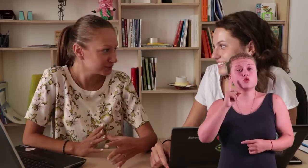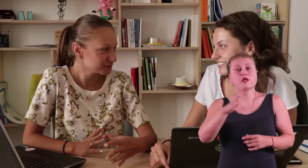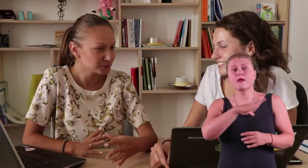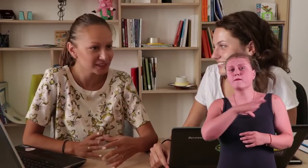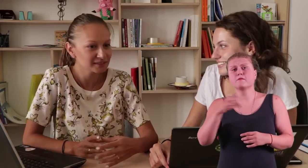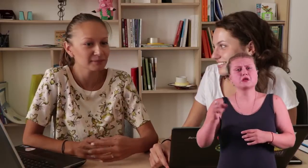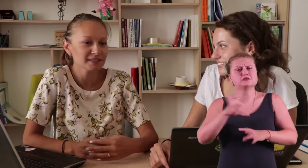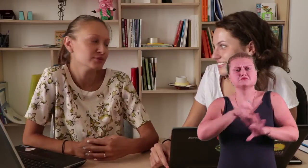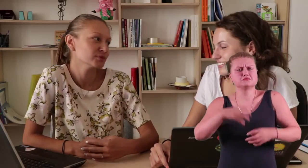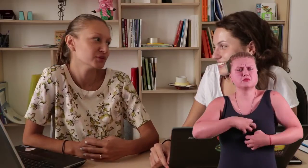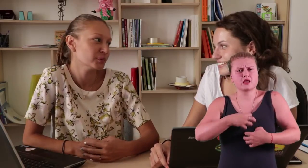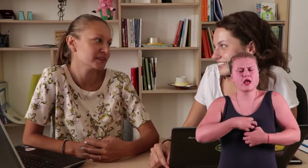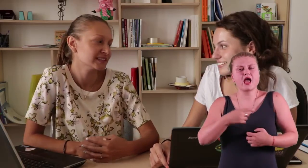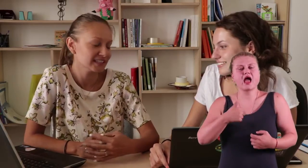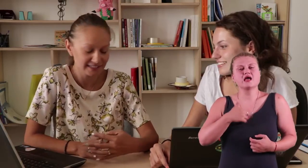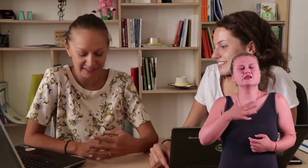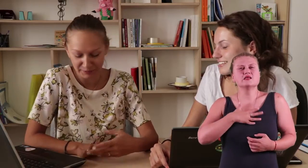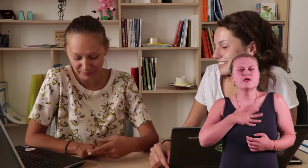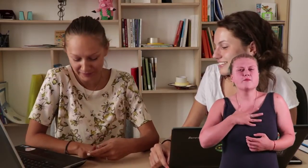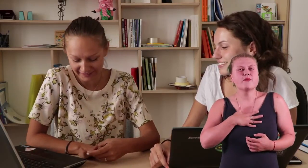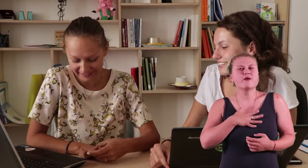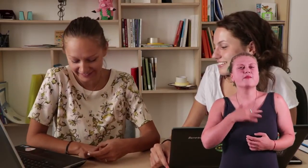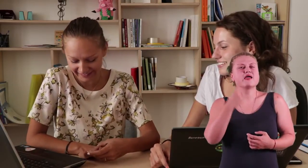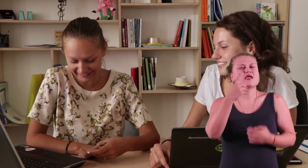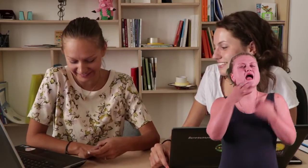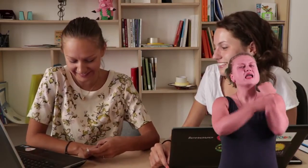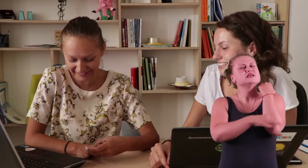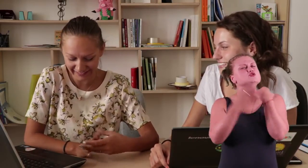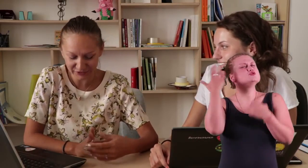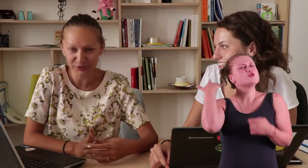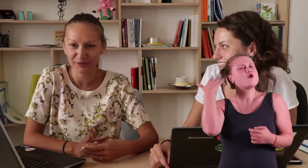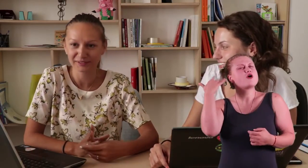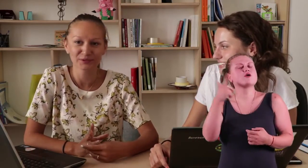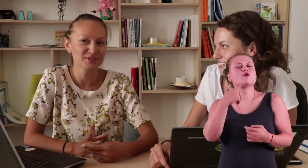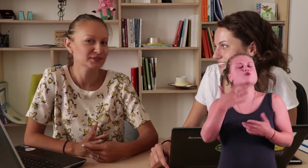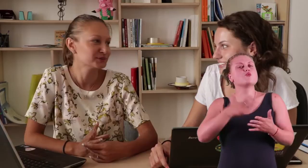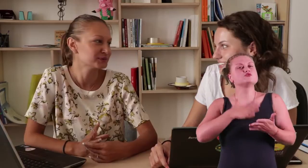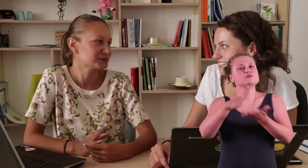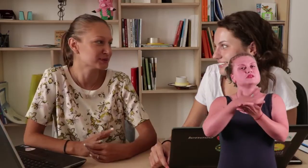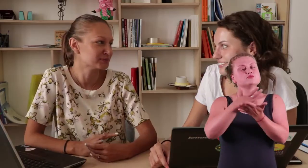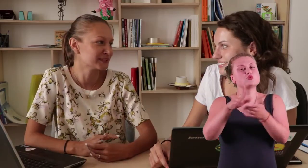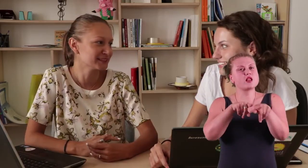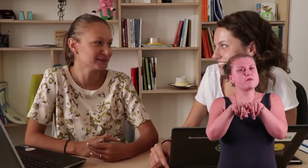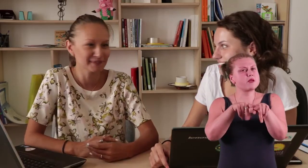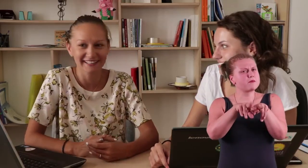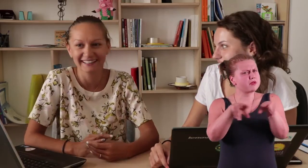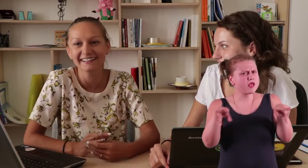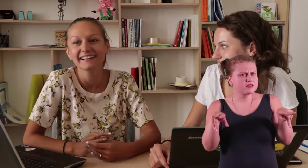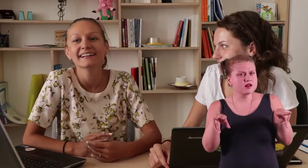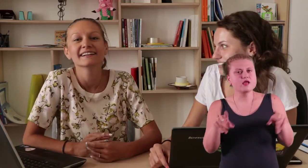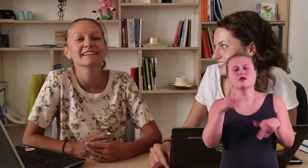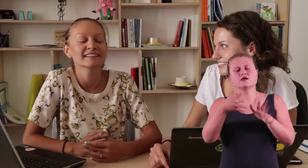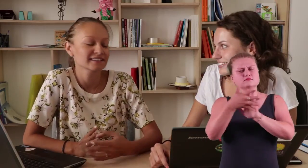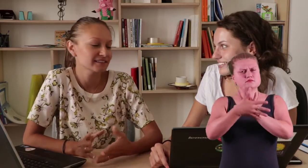Свободно, дори без абсолютно никакво притеснение. Аз имам така една история, която много често обичам да споделям на